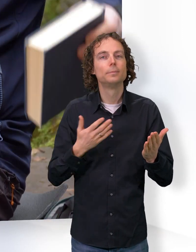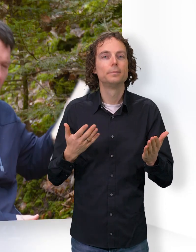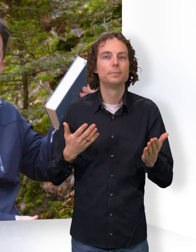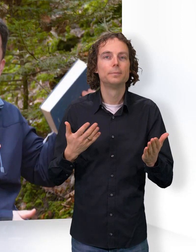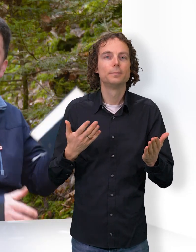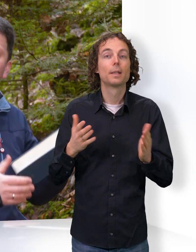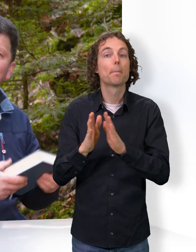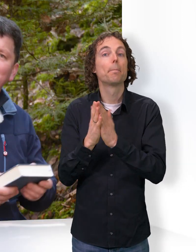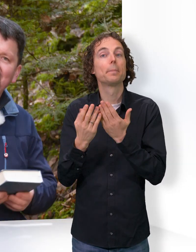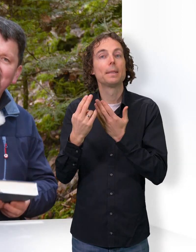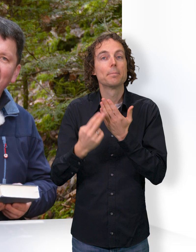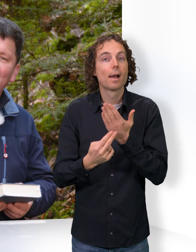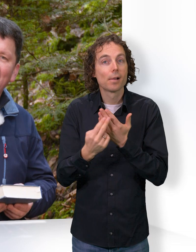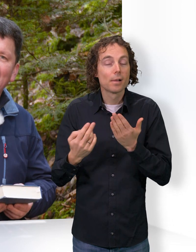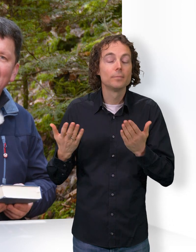Die Bibel.